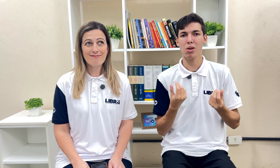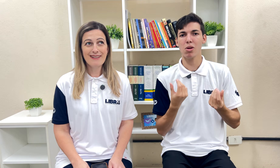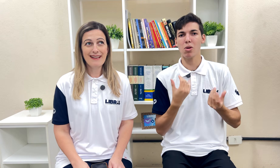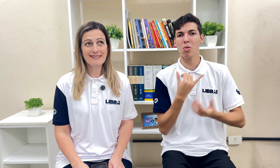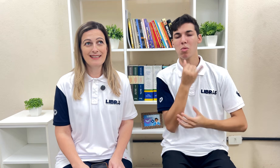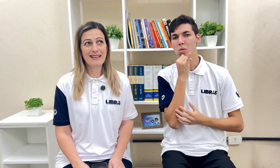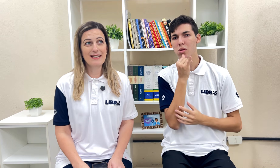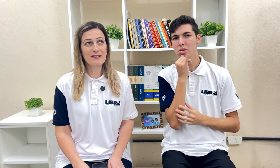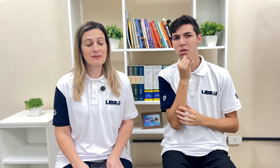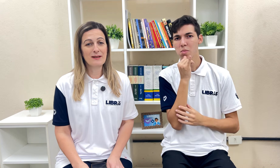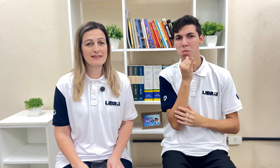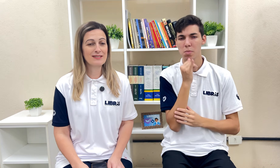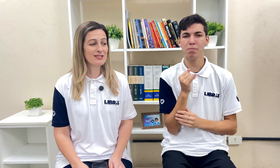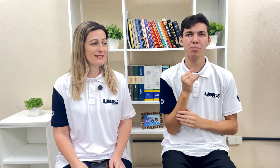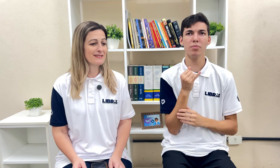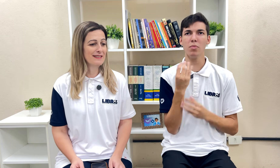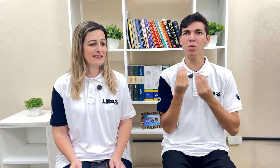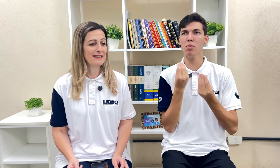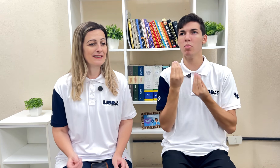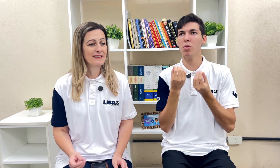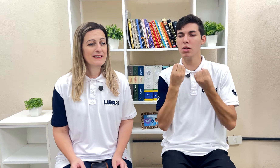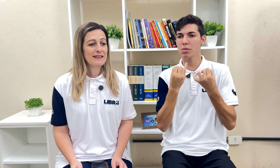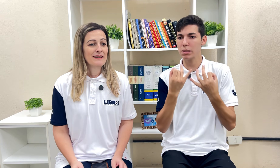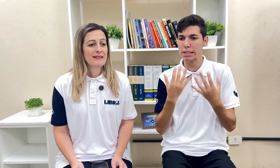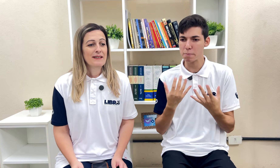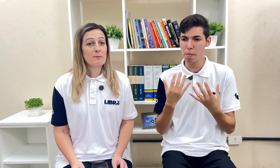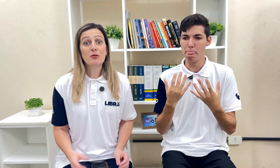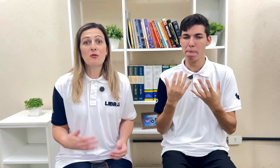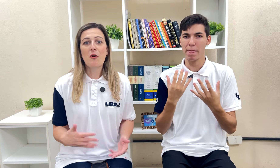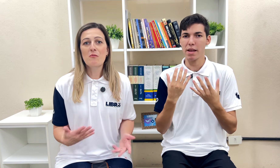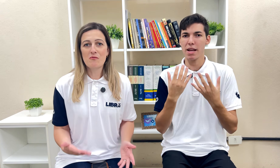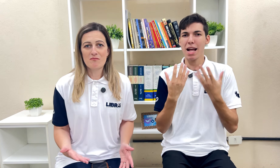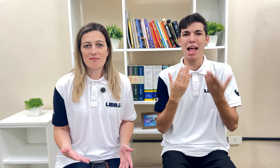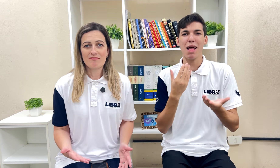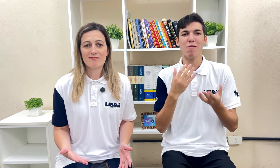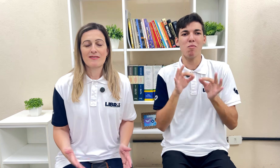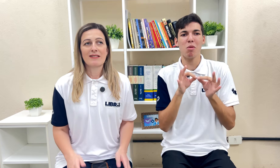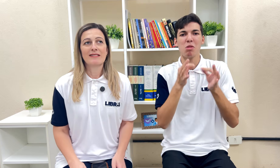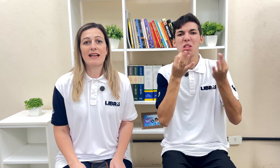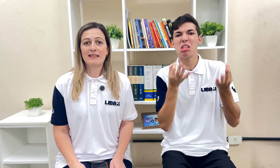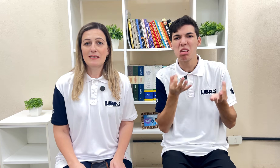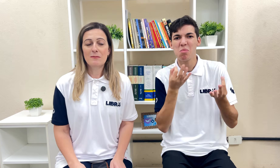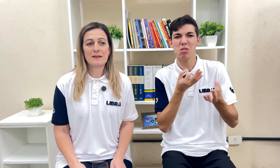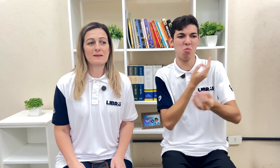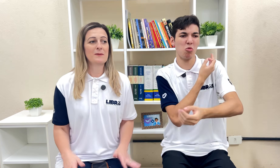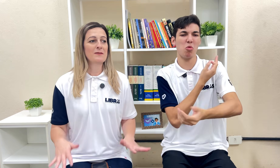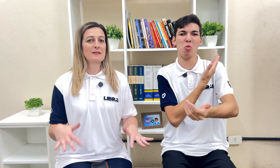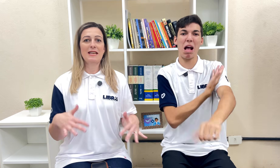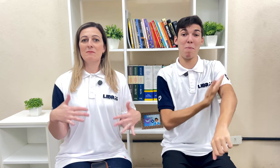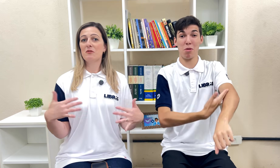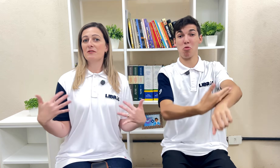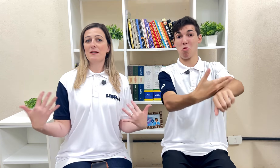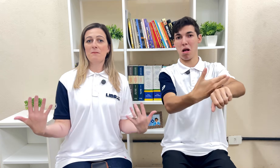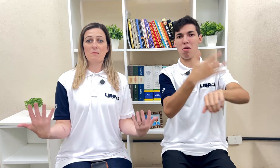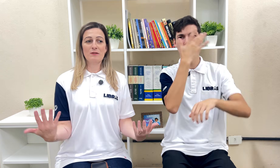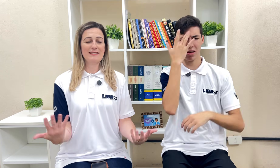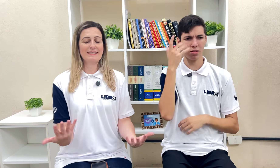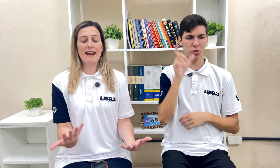É até, como é que se diz, muito comum. Na Libras, as pessoas querem muito mostrar